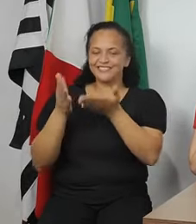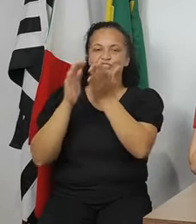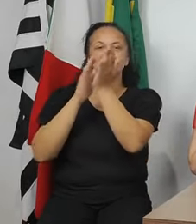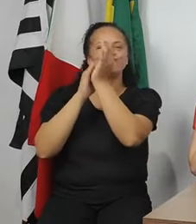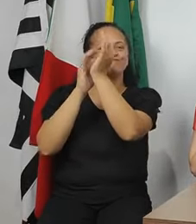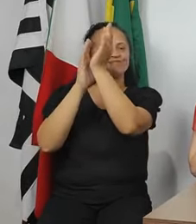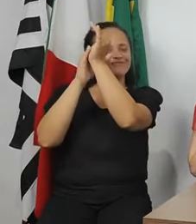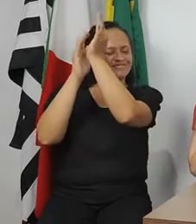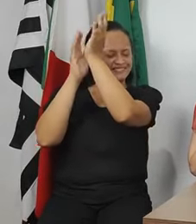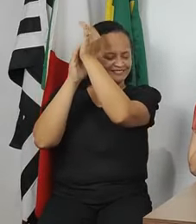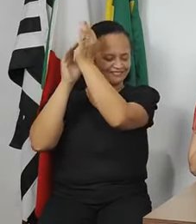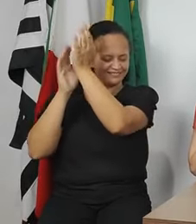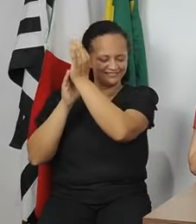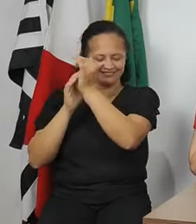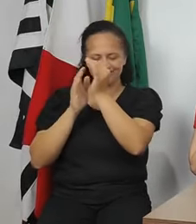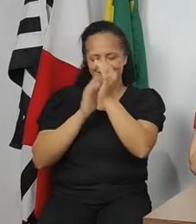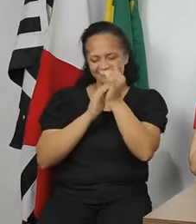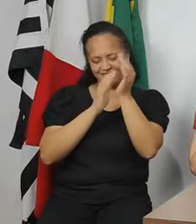seja o louvor.